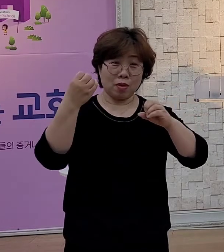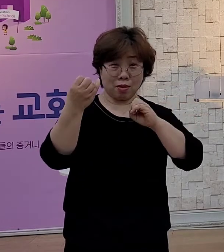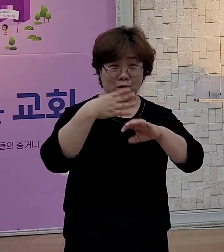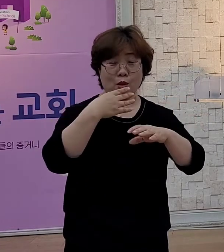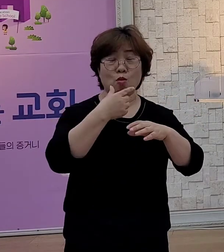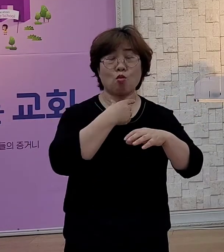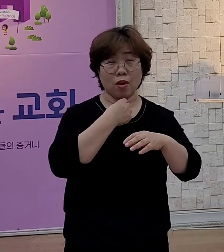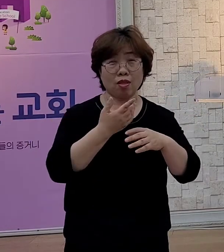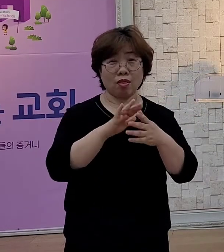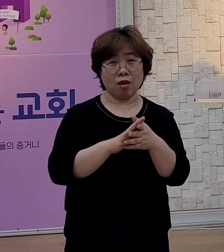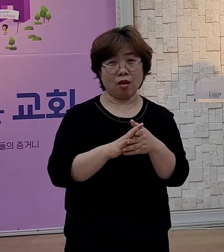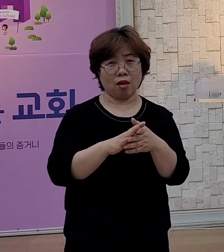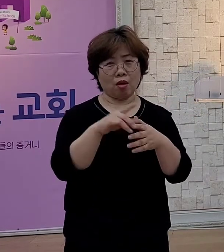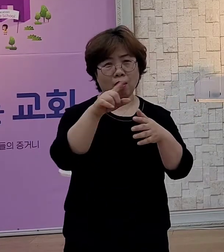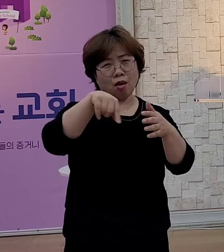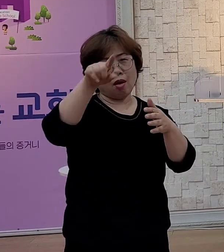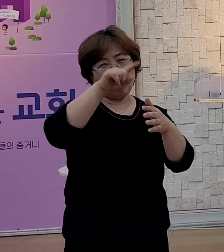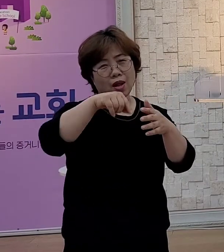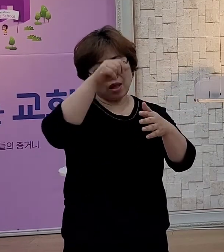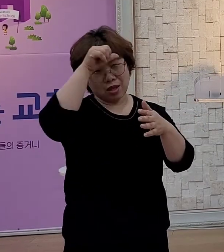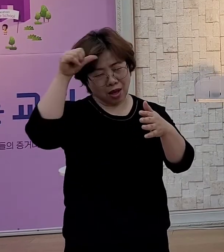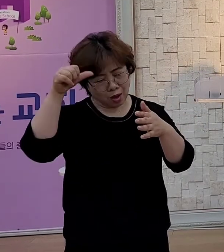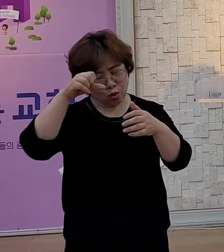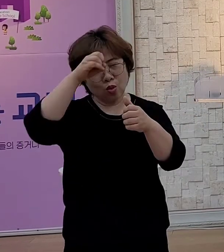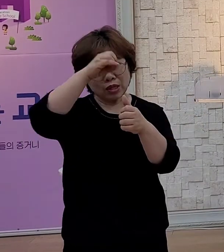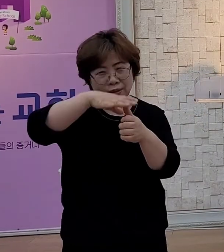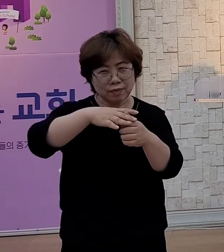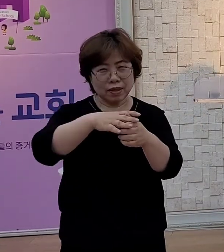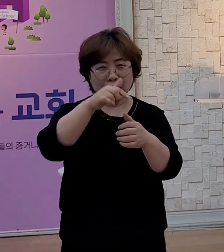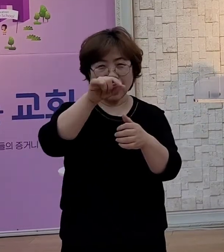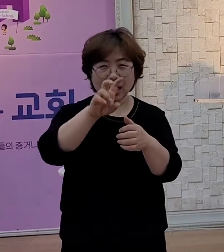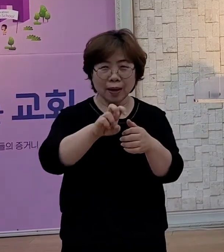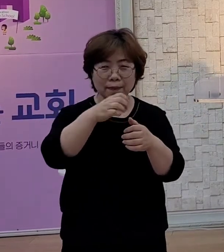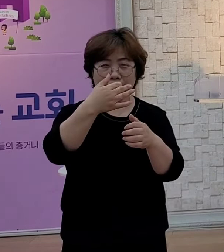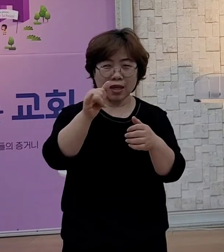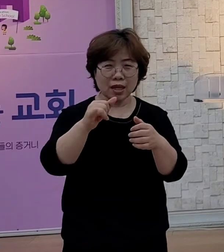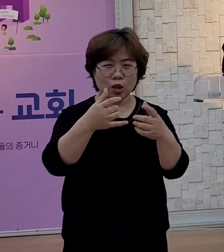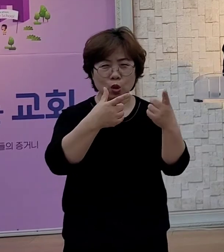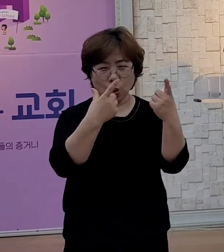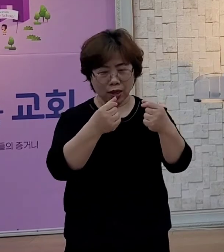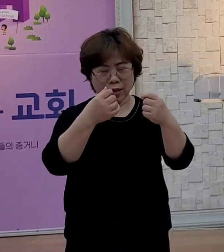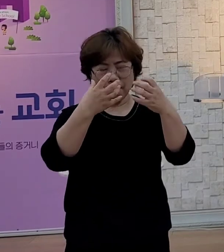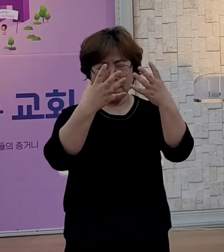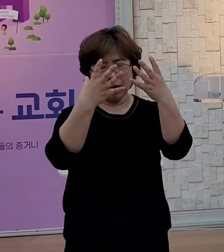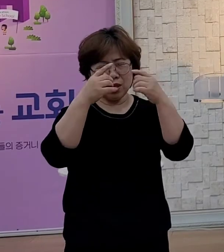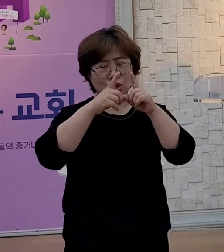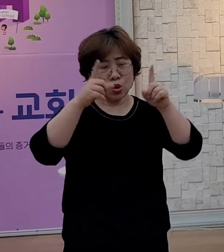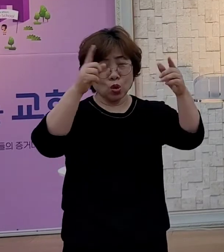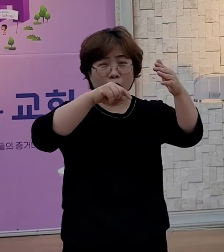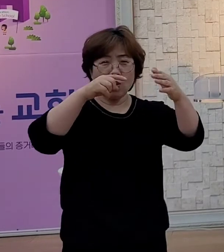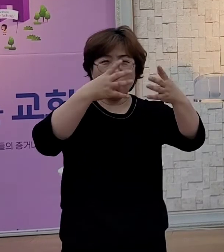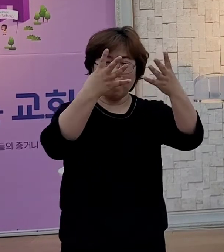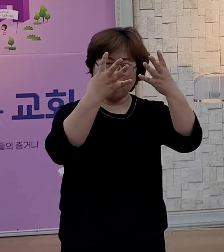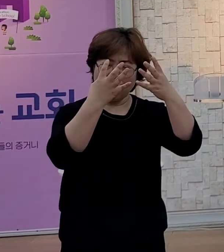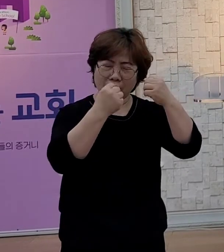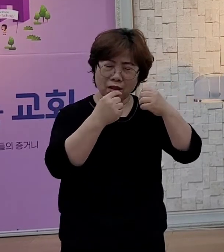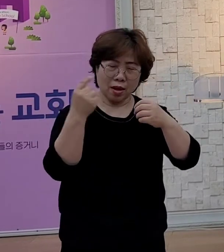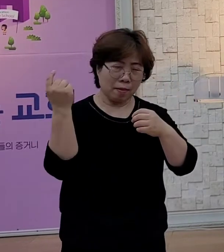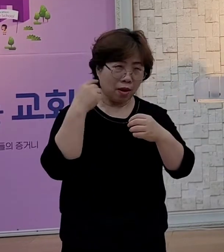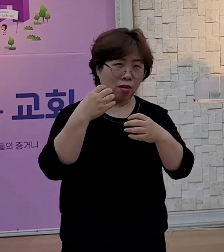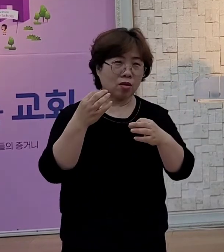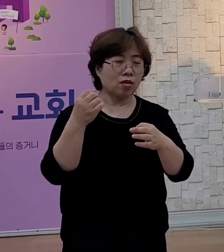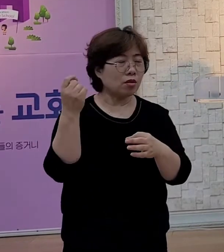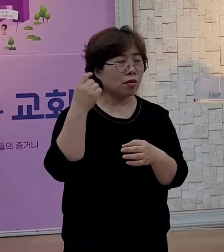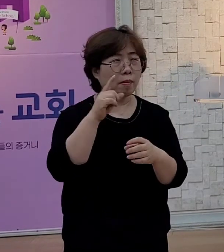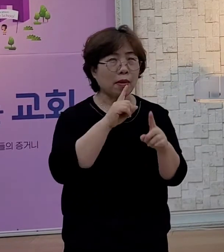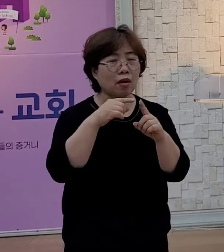최고로 잘 지키고 우리가 맞다 생각했기 때문에 장로교나 침례교나 무슨 교 사람들은 지옥 가더라도 우리 감리교는 전부